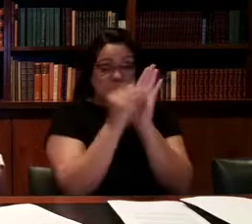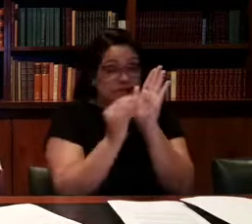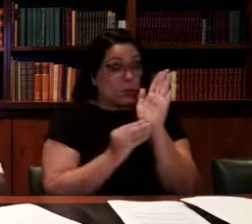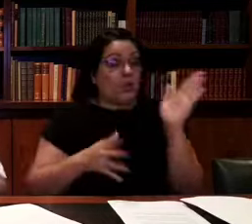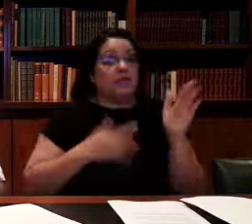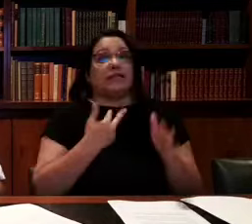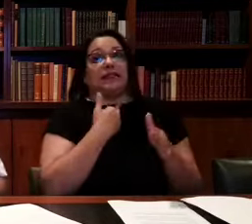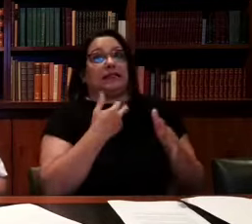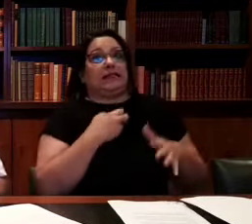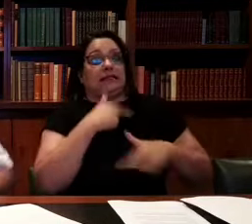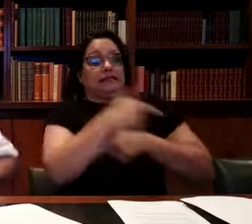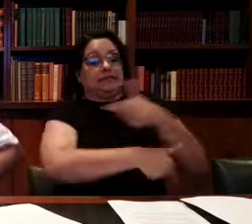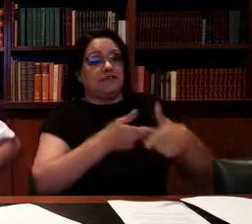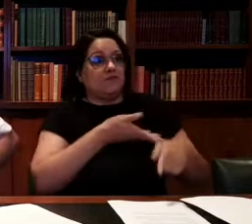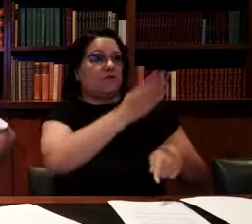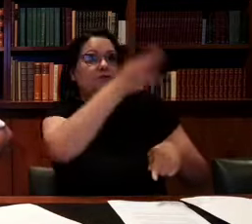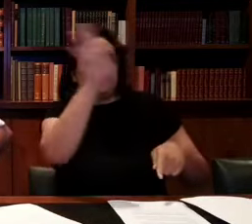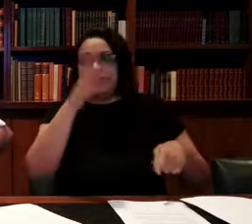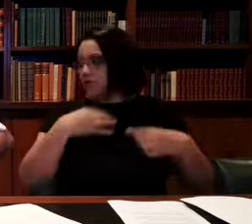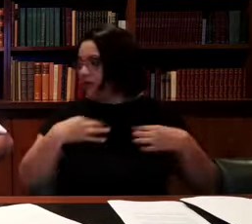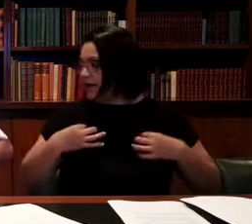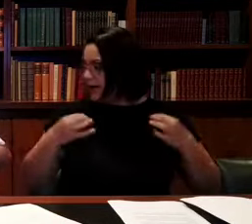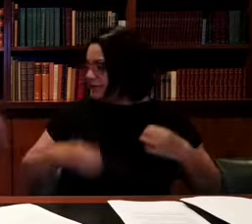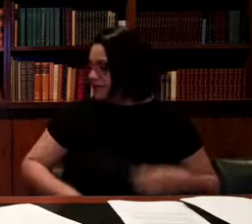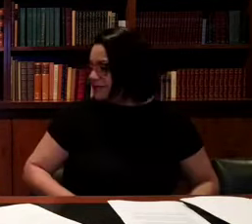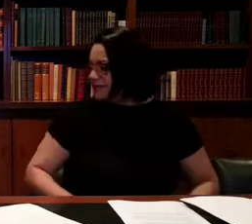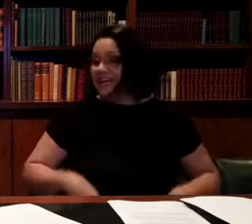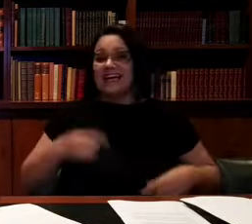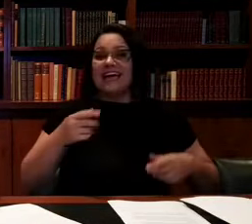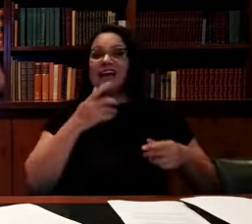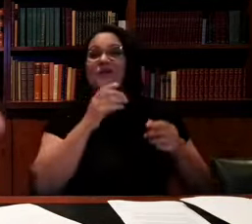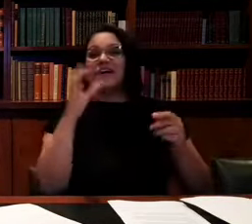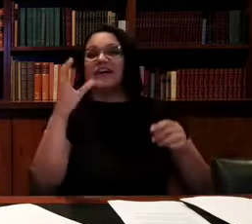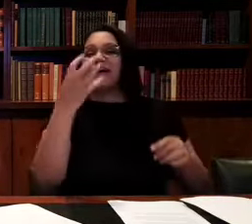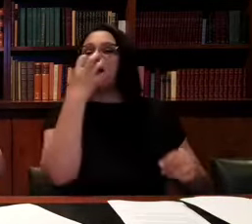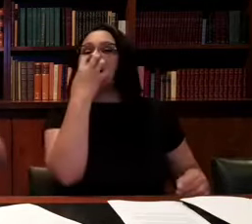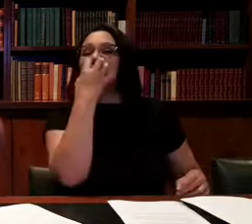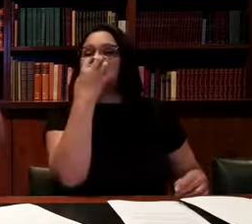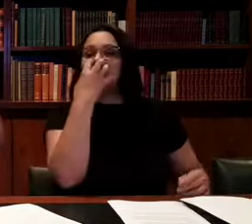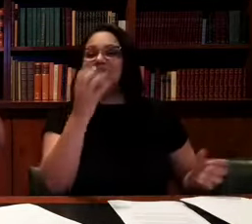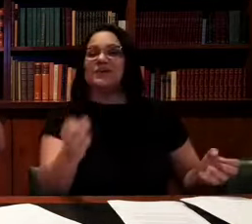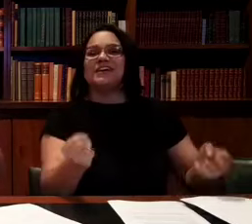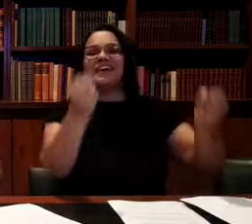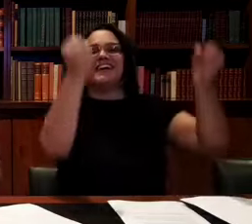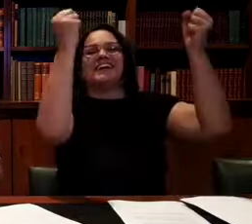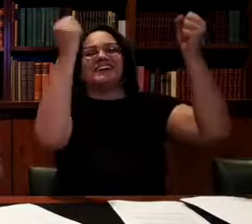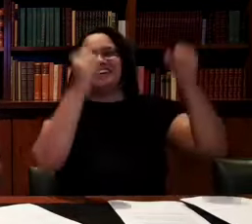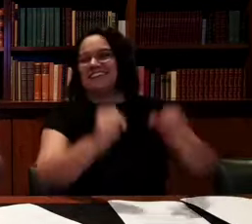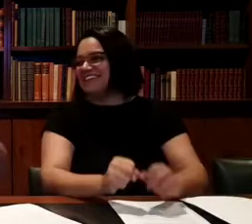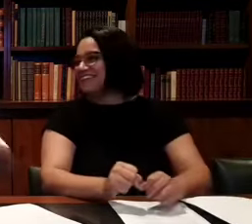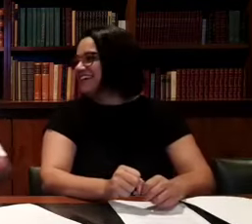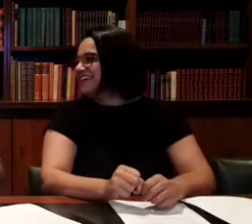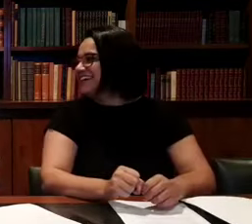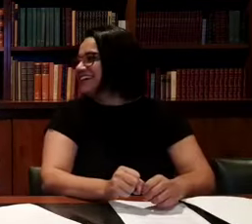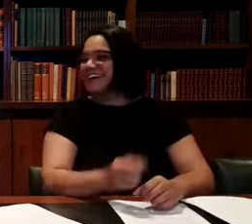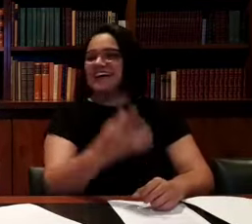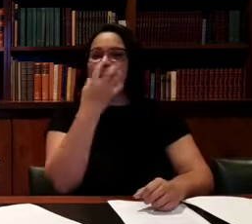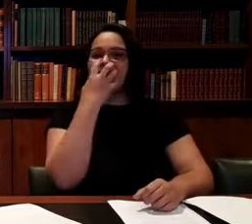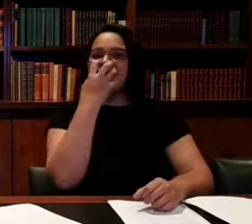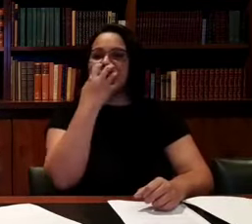cheguei agora pouco né levantei um cachorro com a